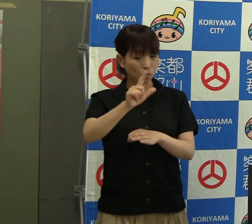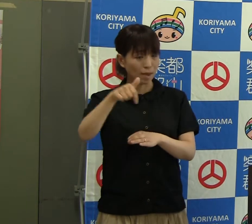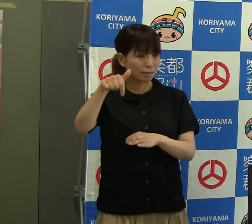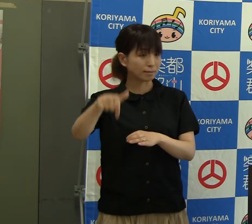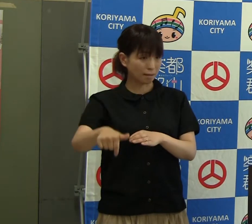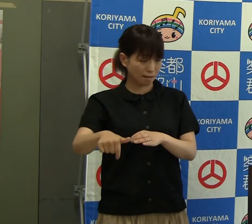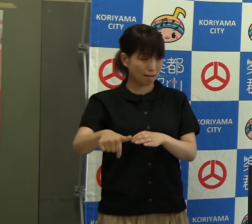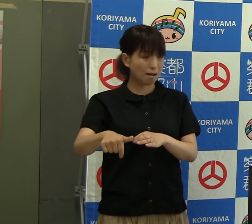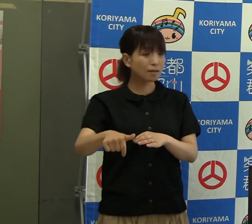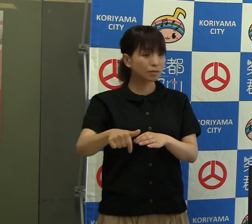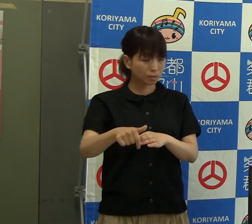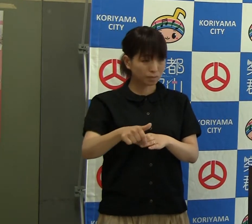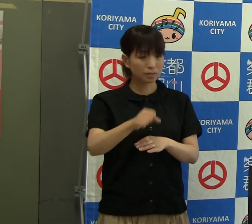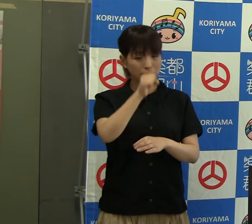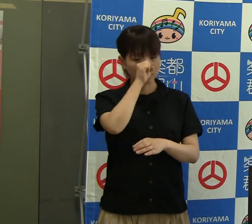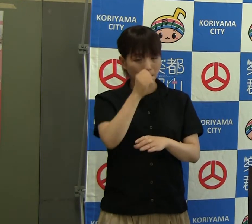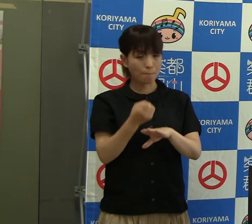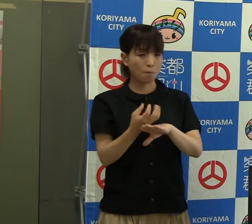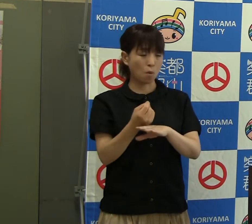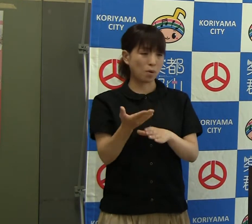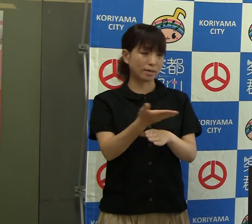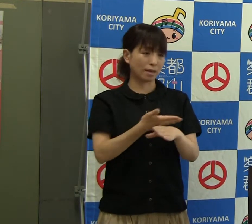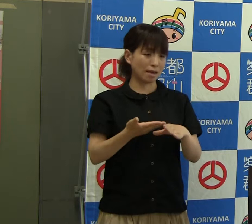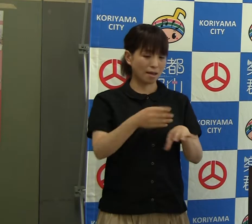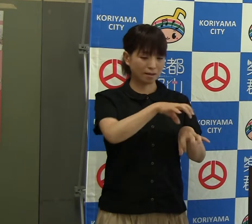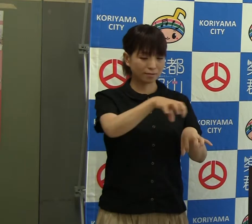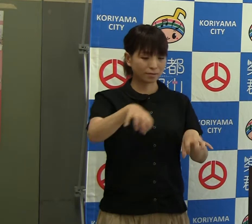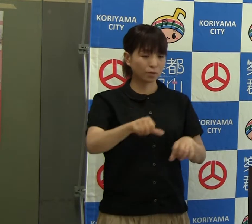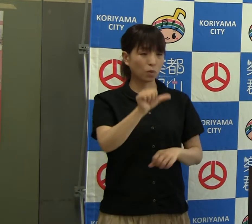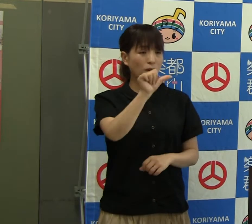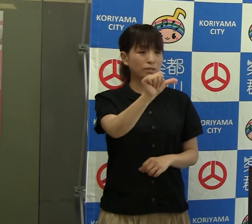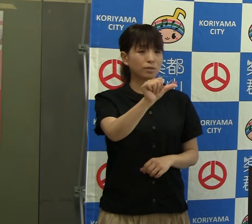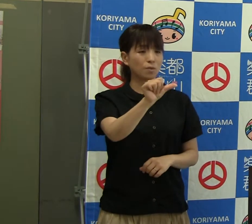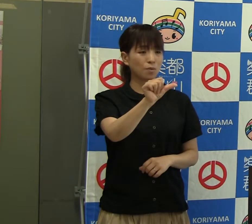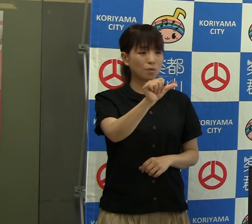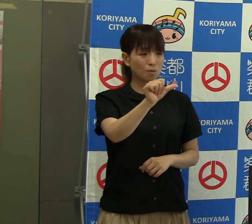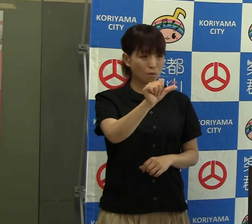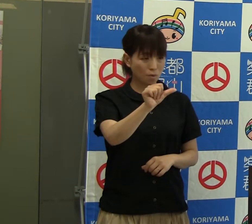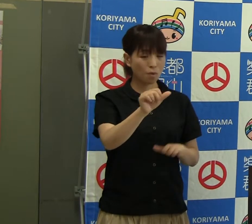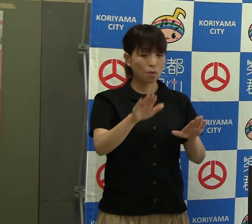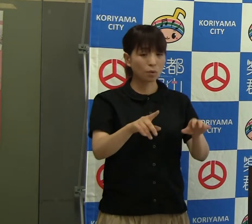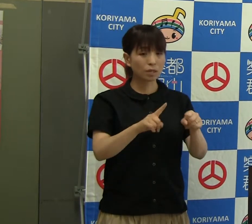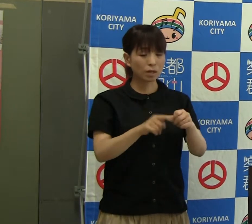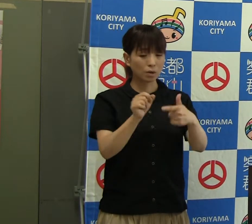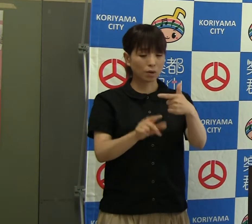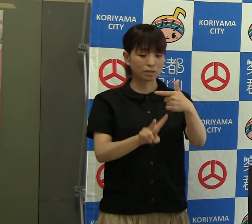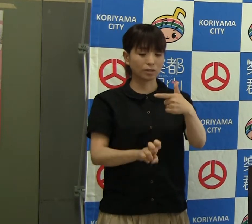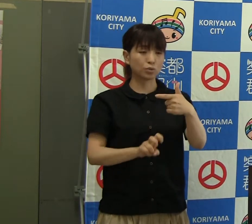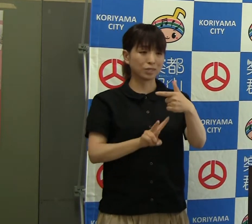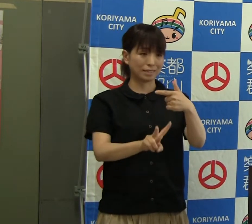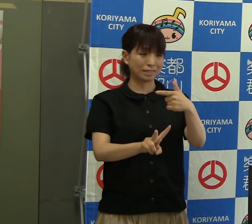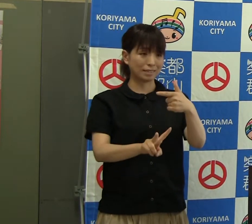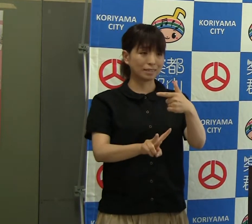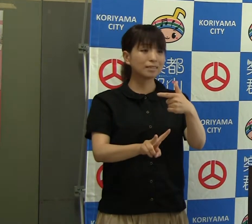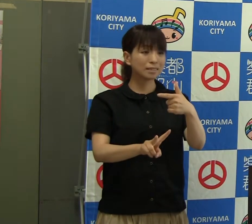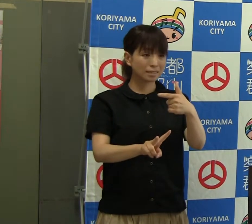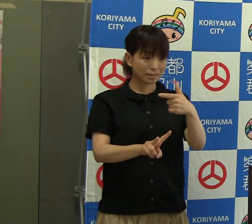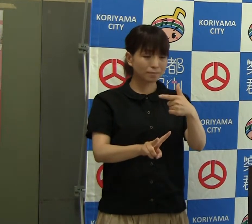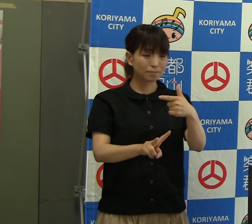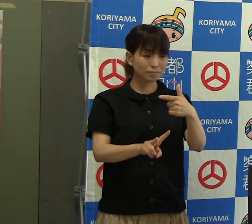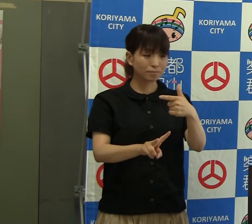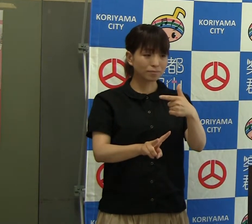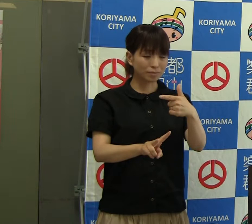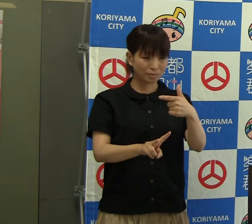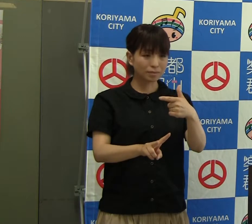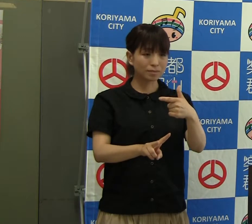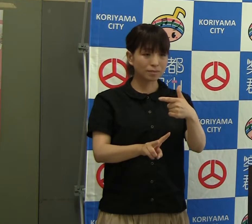上下ですね、前方池の5カ所の受注者が本年6月28日に表の示